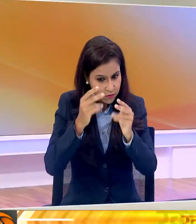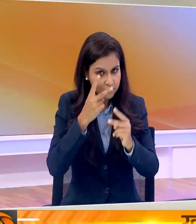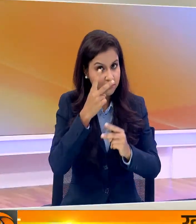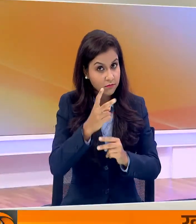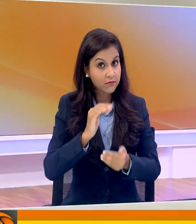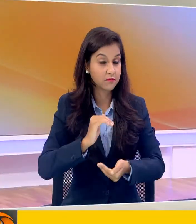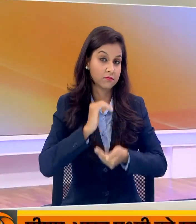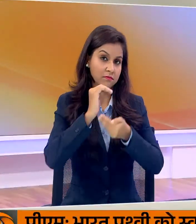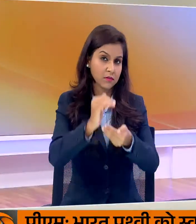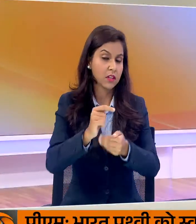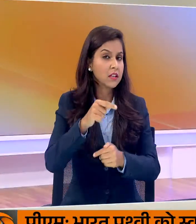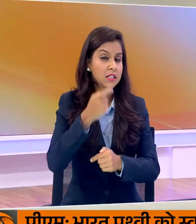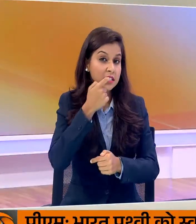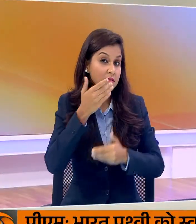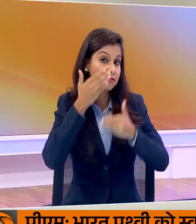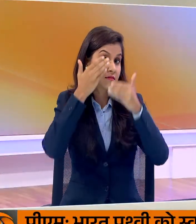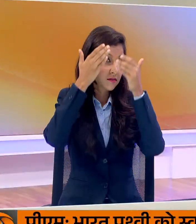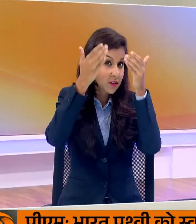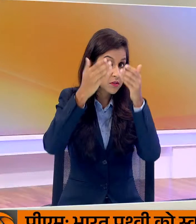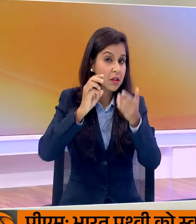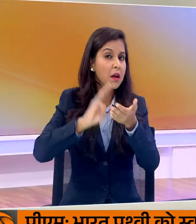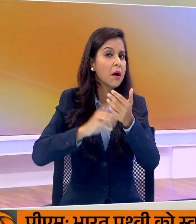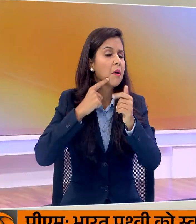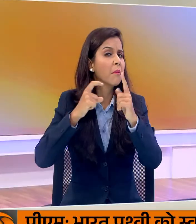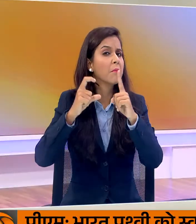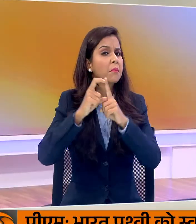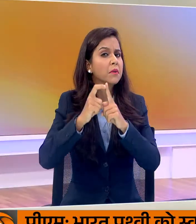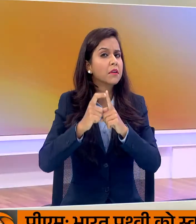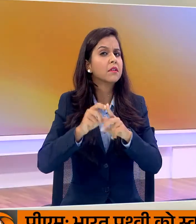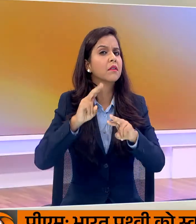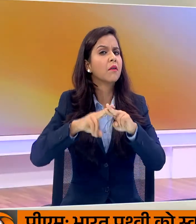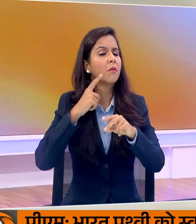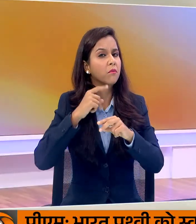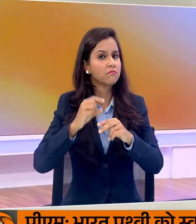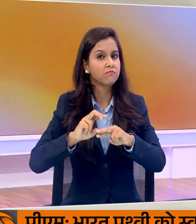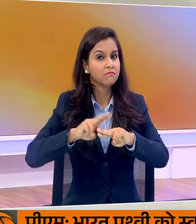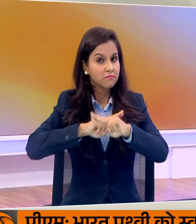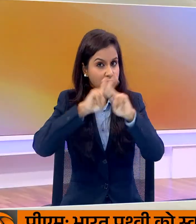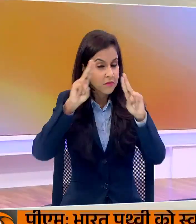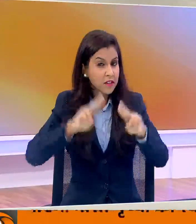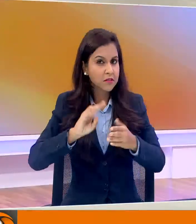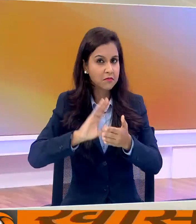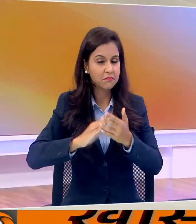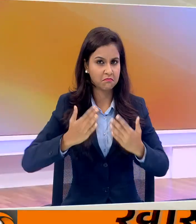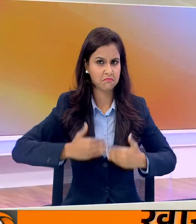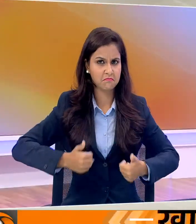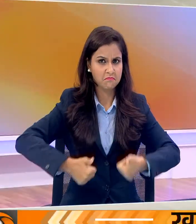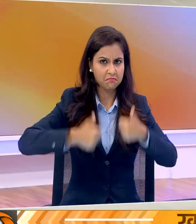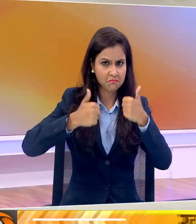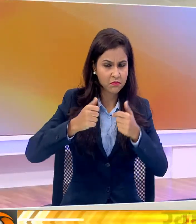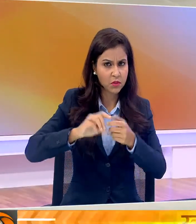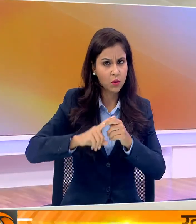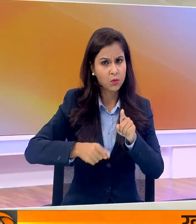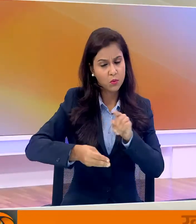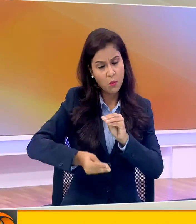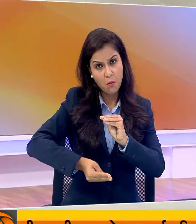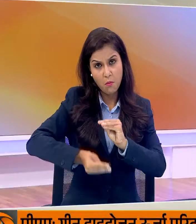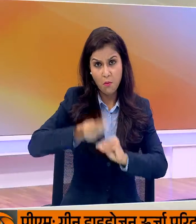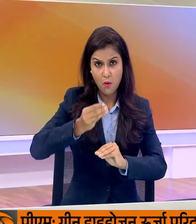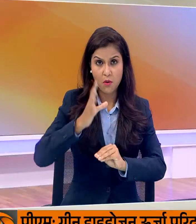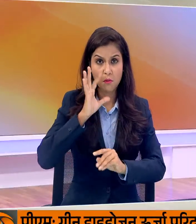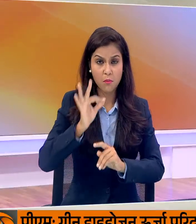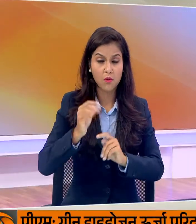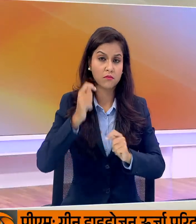है। इन नर्सों और मिडवाइफ्स का राष्ट्र के स्वास्थ्य और तंदुरुस्ती को बढ़ाने में महत्वपूर्ण योगदान है।